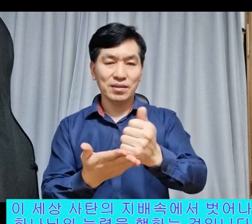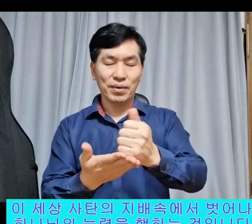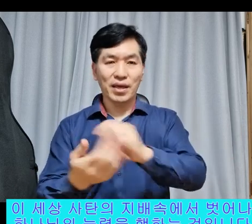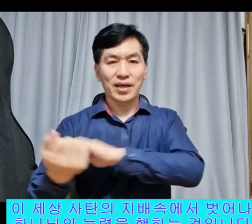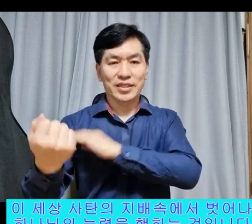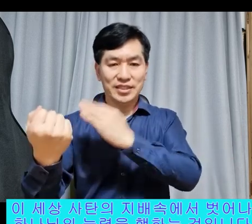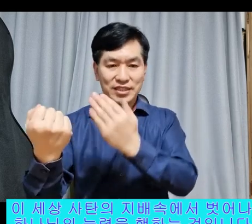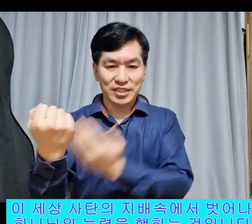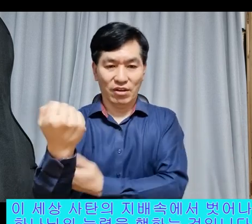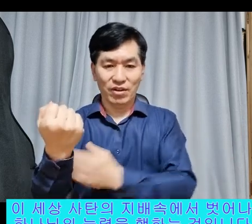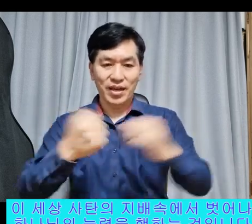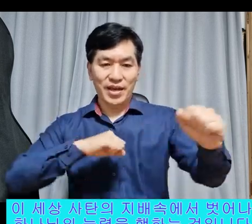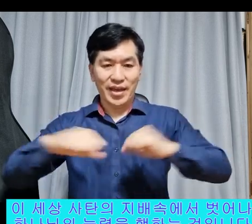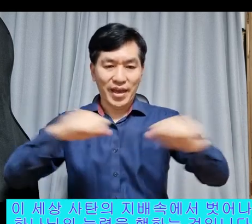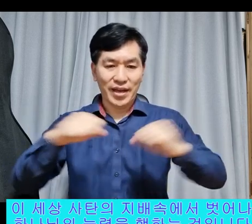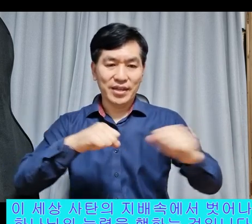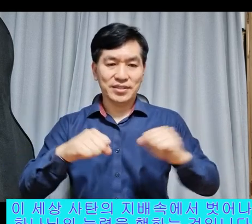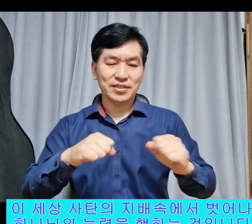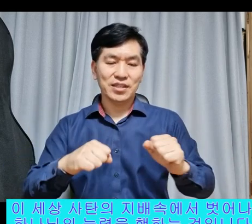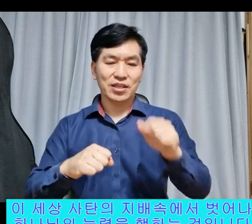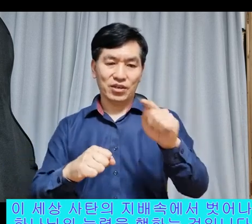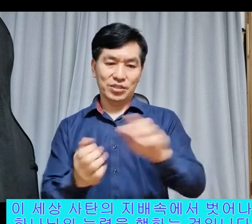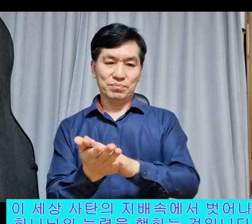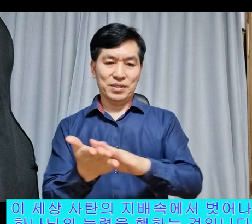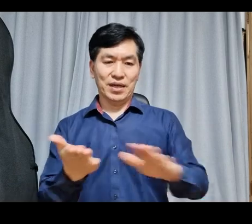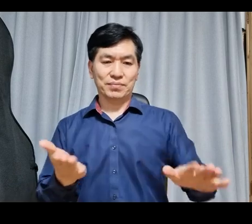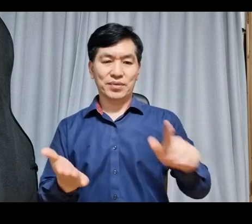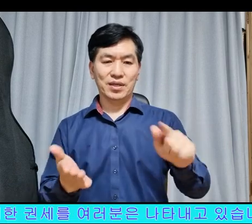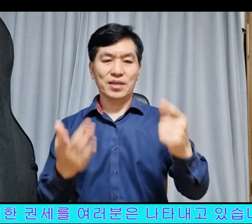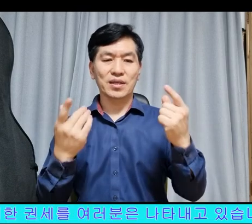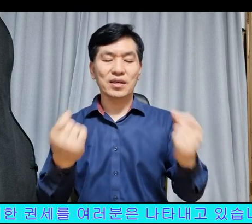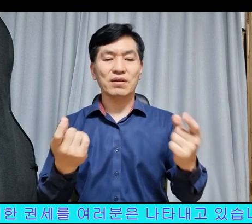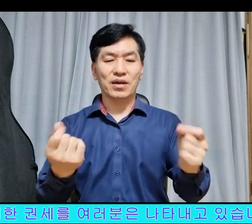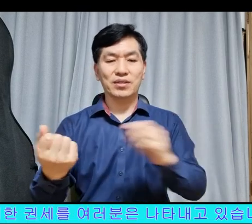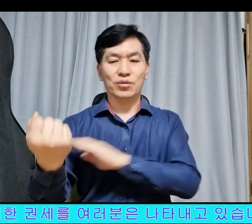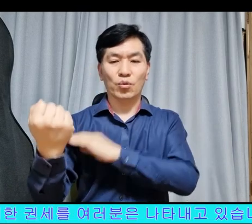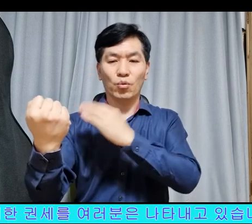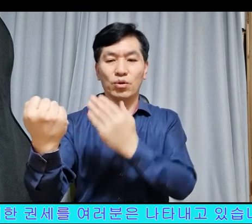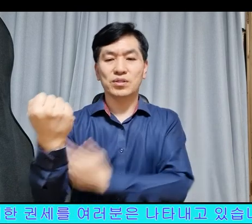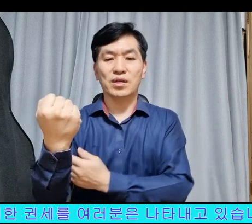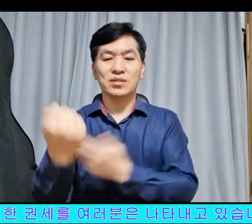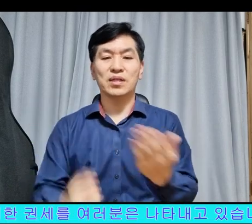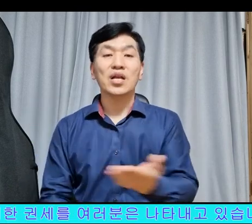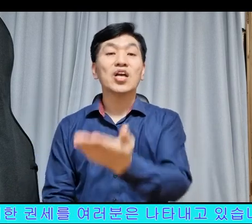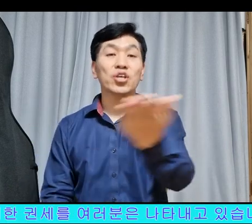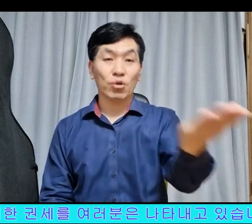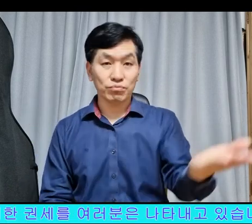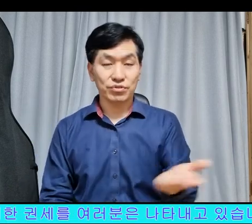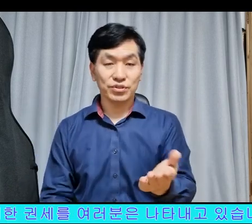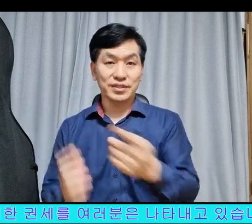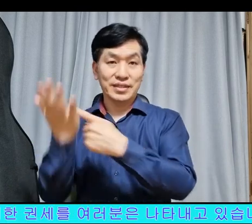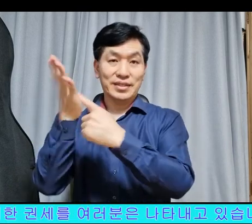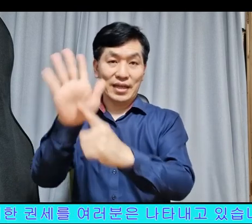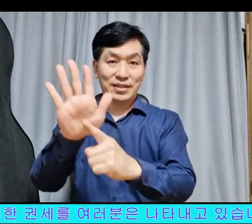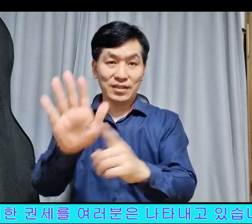하나님의 능력, 행하는 것입니다. 이러한 권세를 여러분은